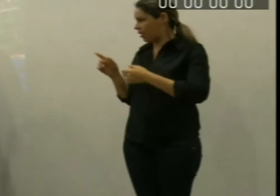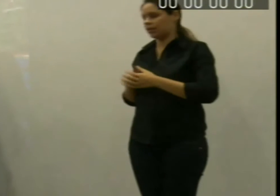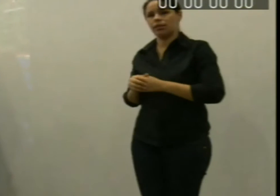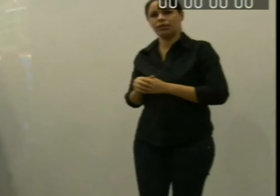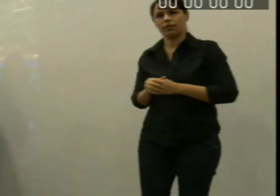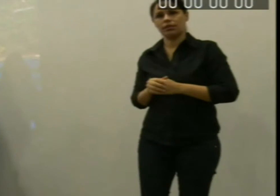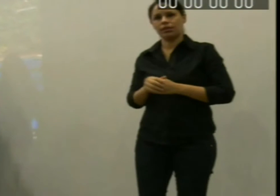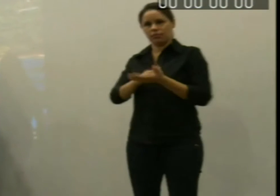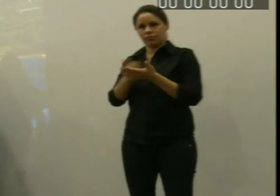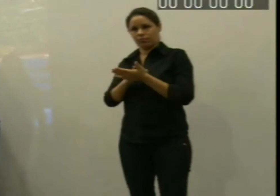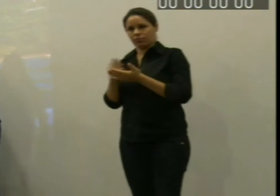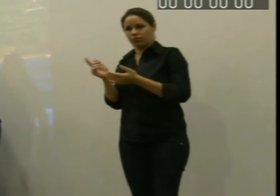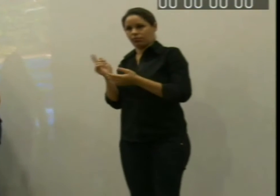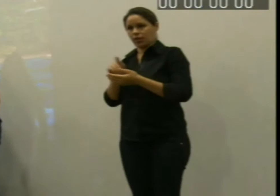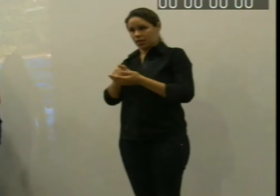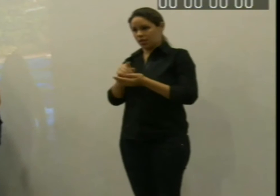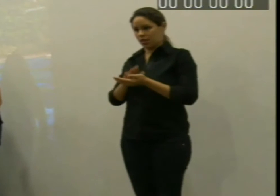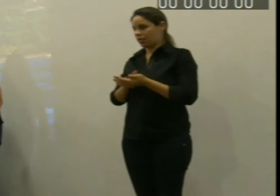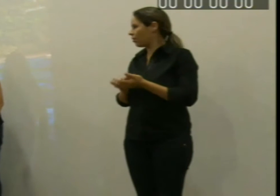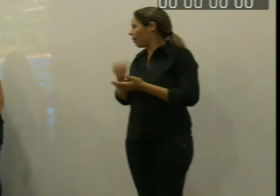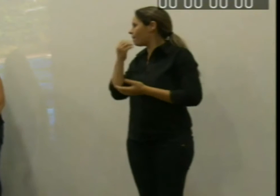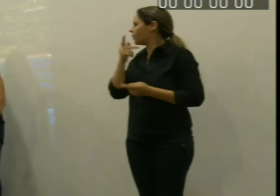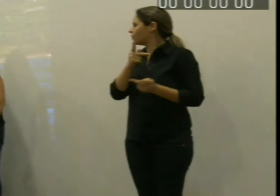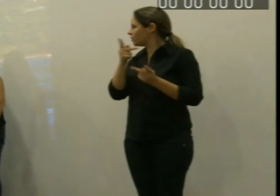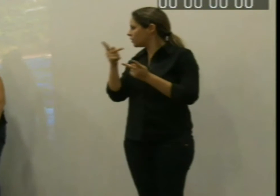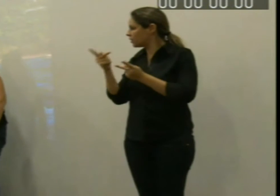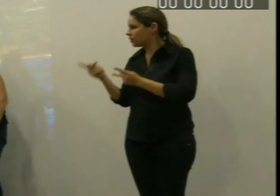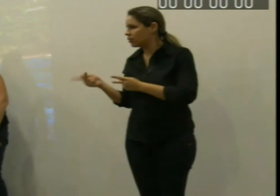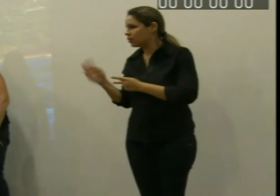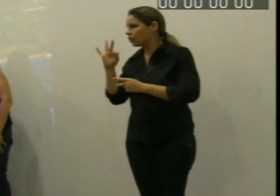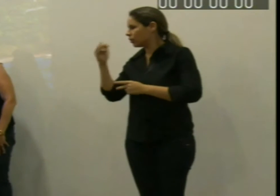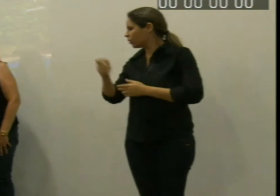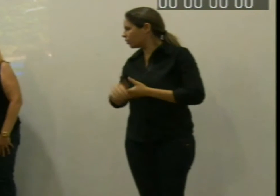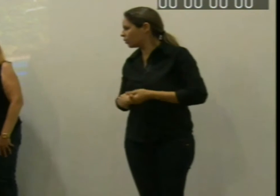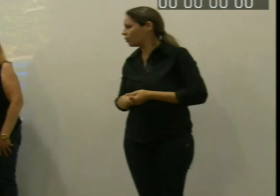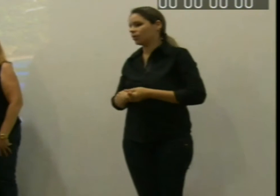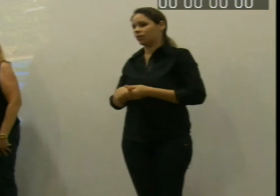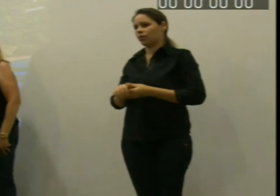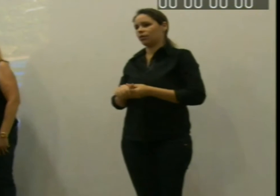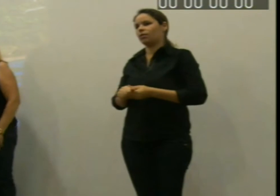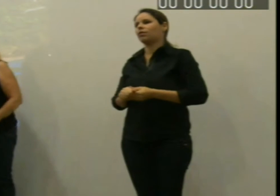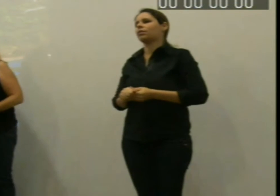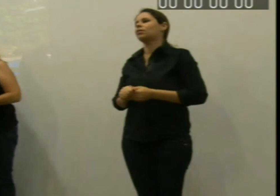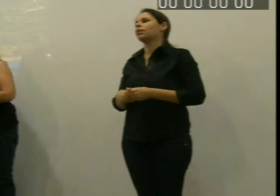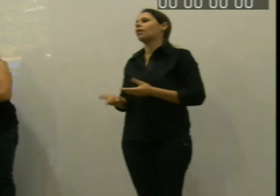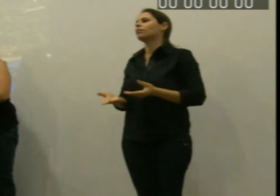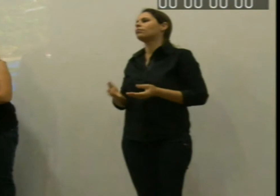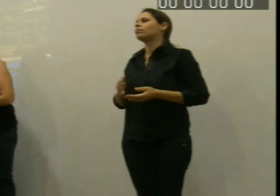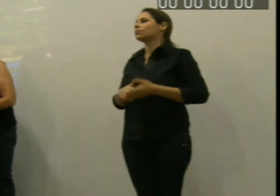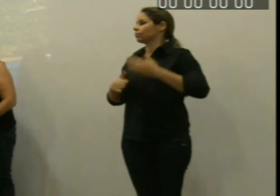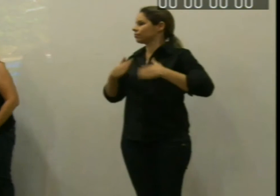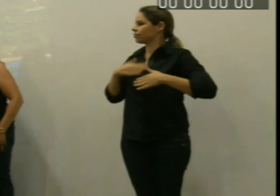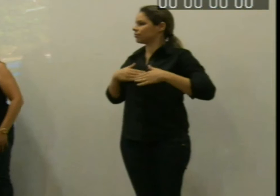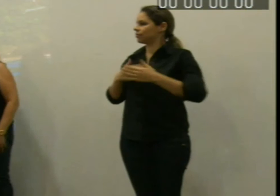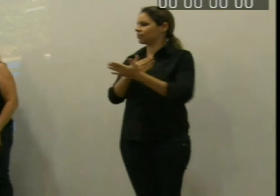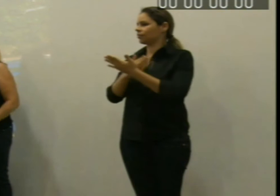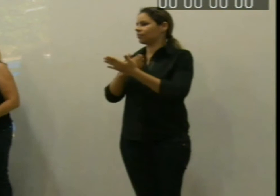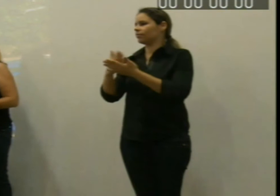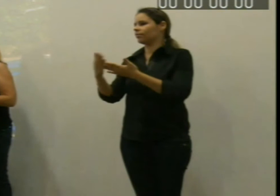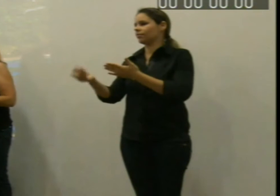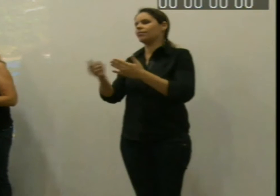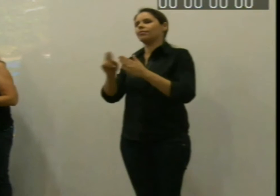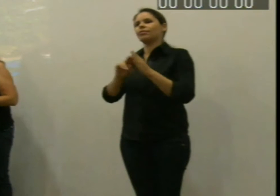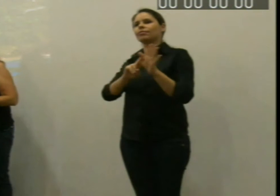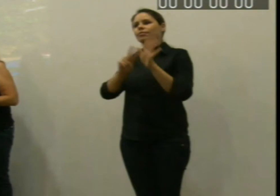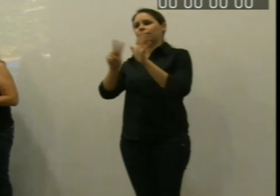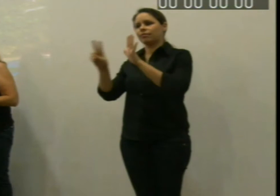UFGD Bom dia a todos é um prazer estar participando da segunda semana deue